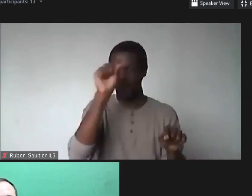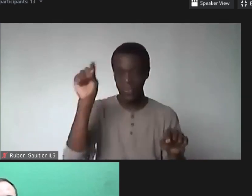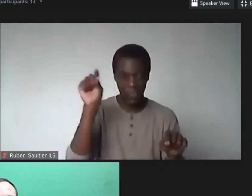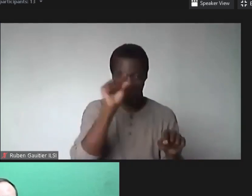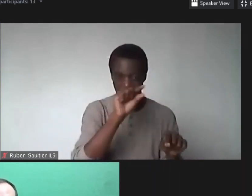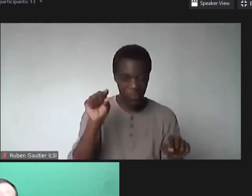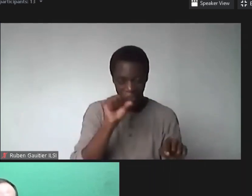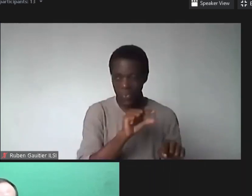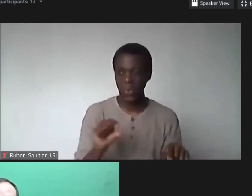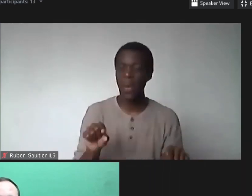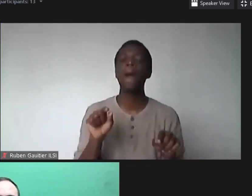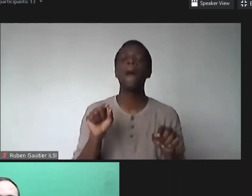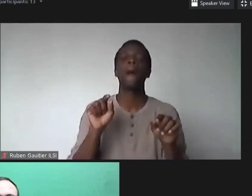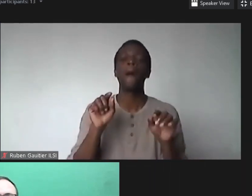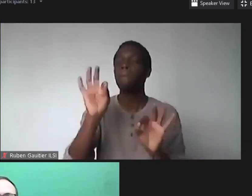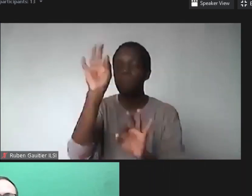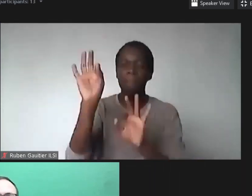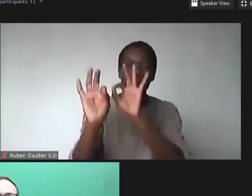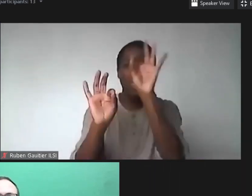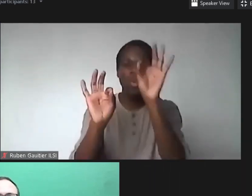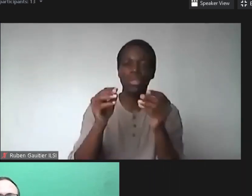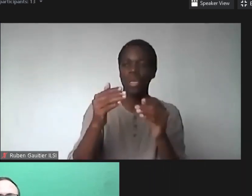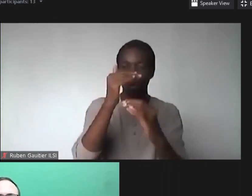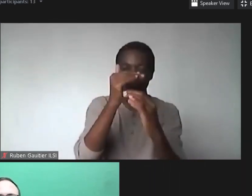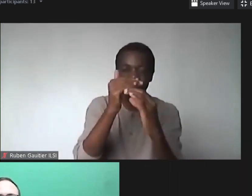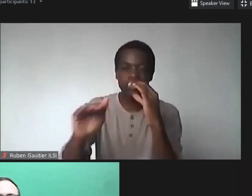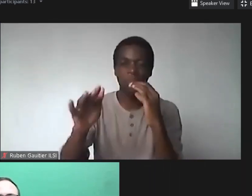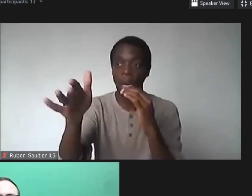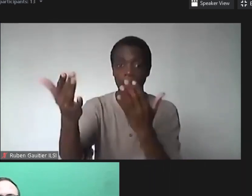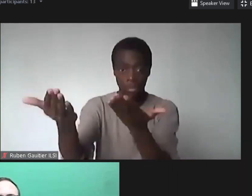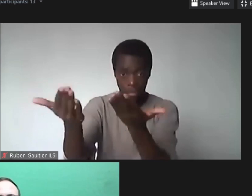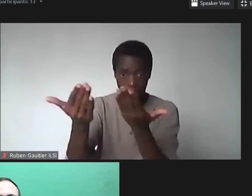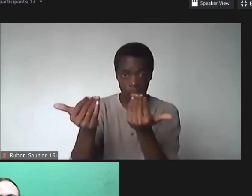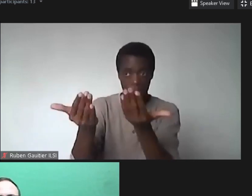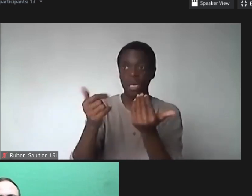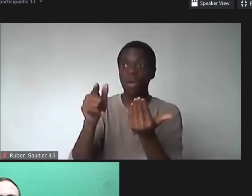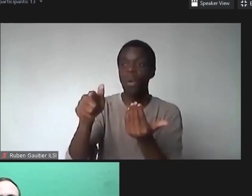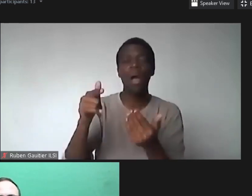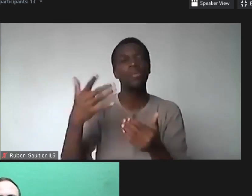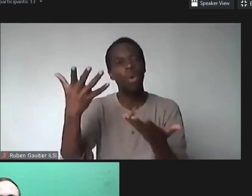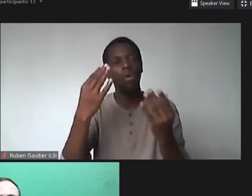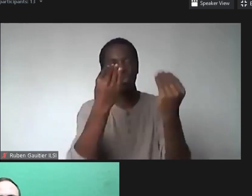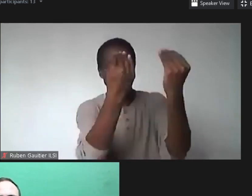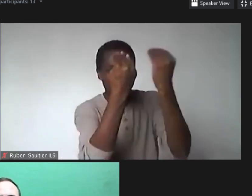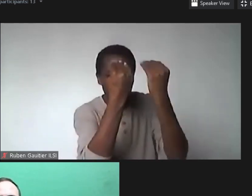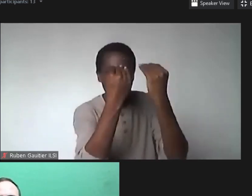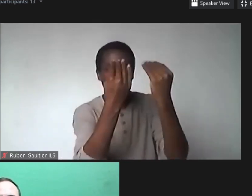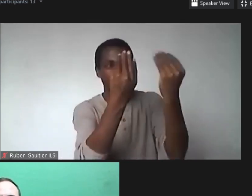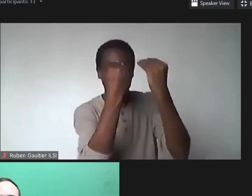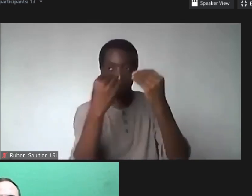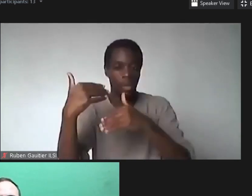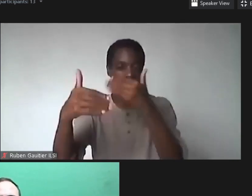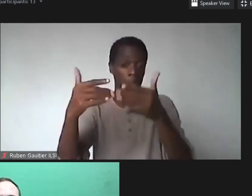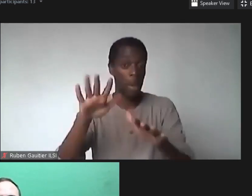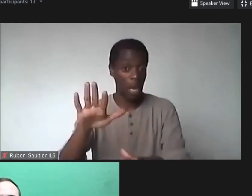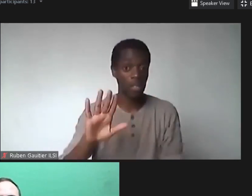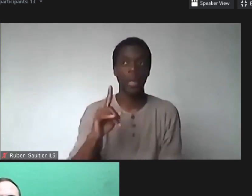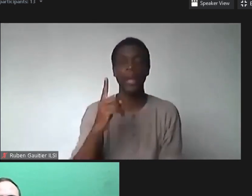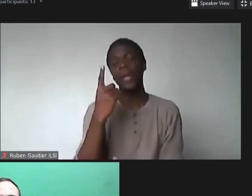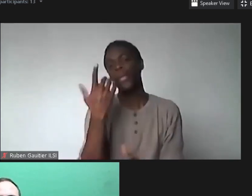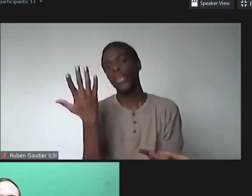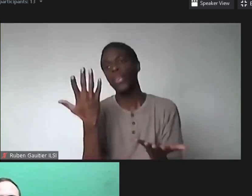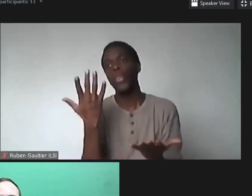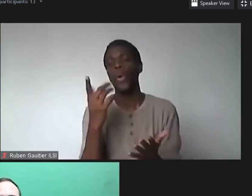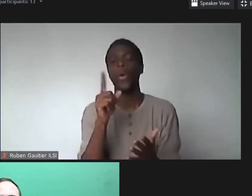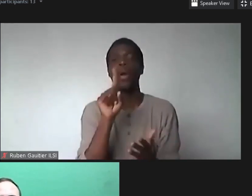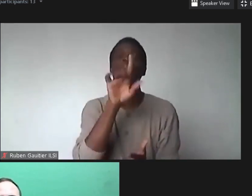webinario, un taller de fortalecimiento, porque creo que es necesario hacer como una capacitación y de allí tener una hora incluso para poder responder